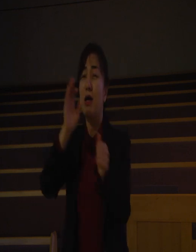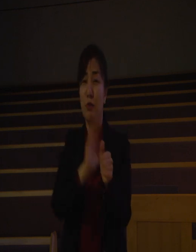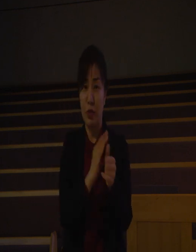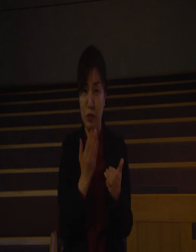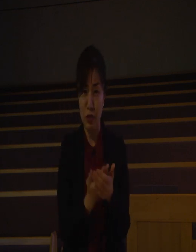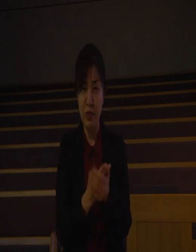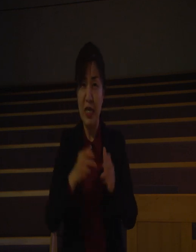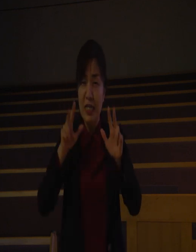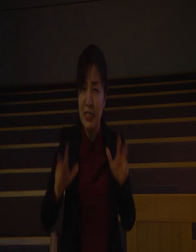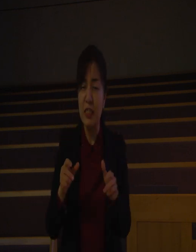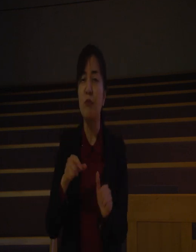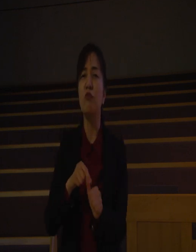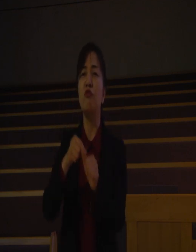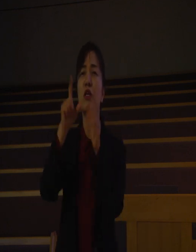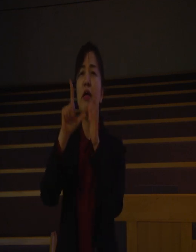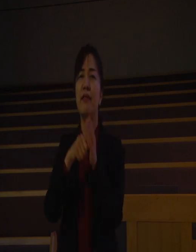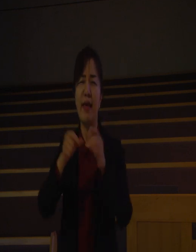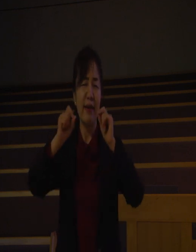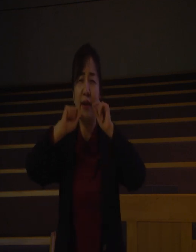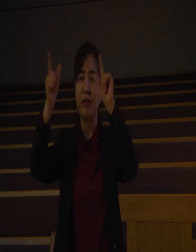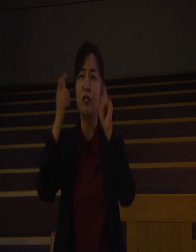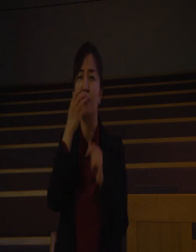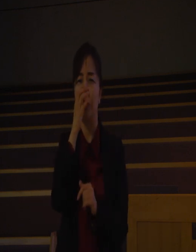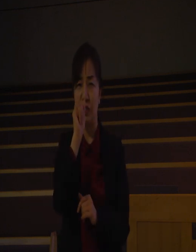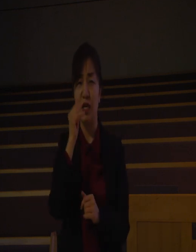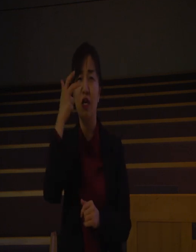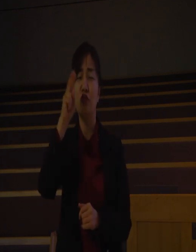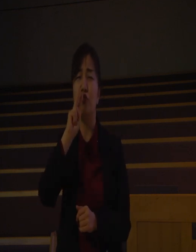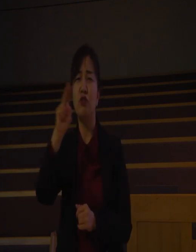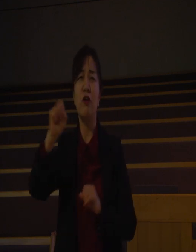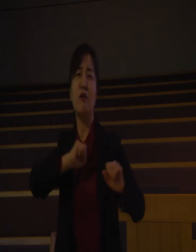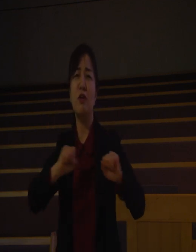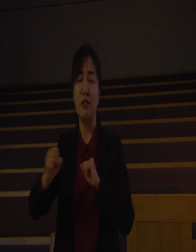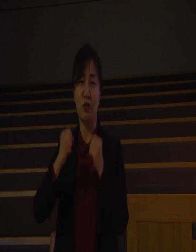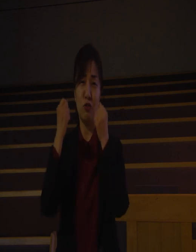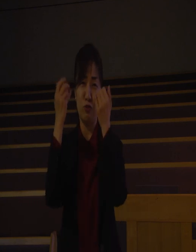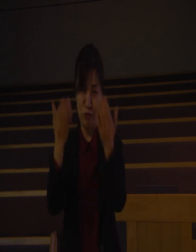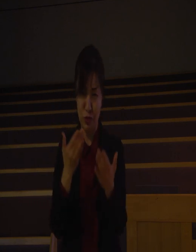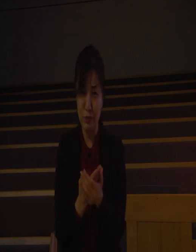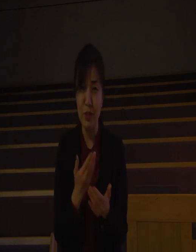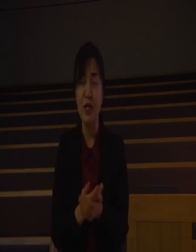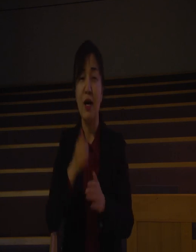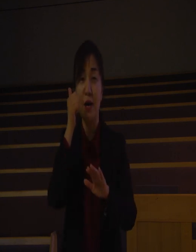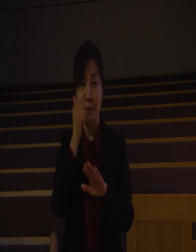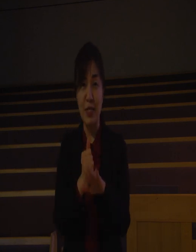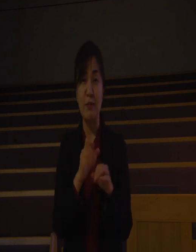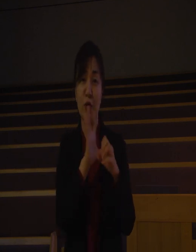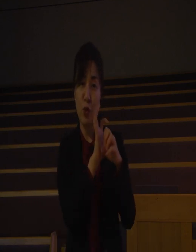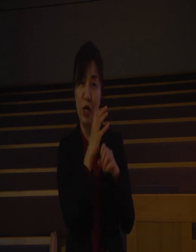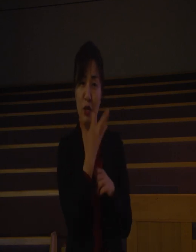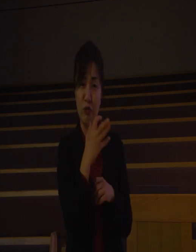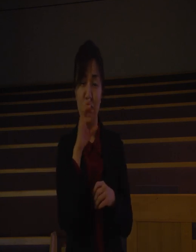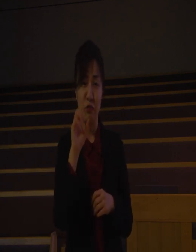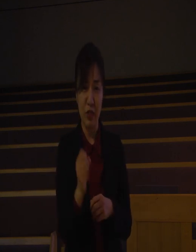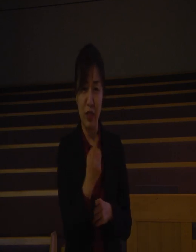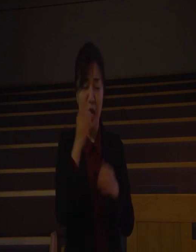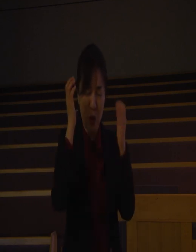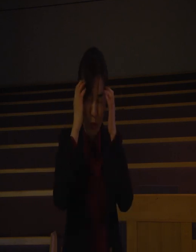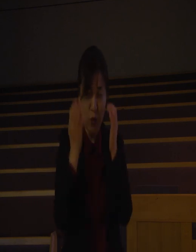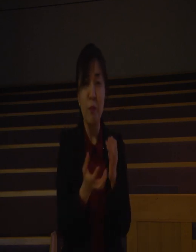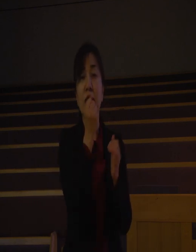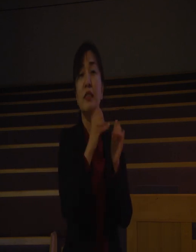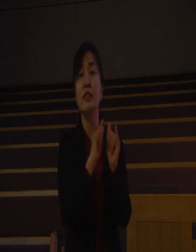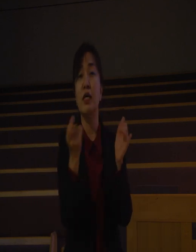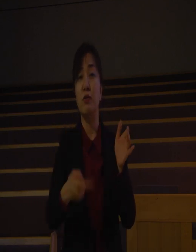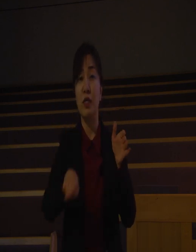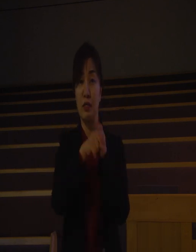주시고, 지금이 구원의 때임을 깨달을 수 있도록 주여 역사해달라고 우리 마지막으로 이 코로나19로 인한 고통 속에